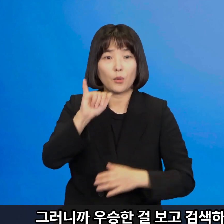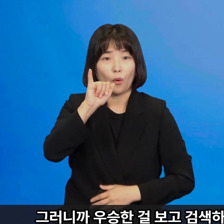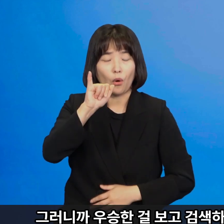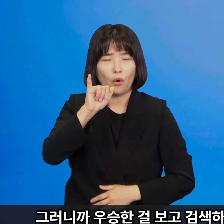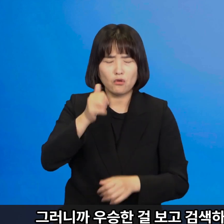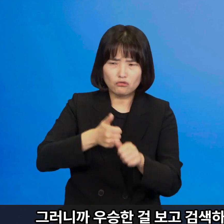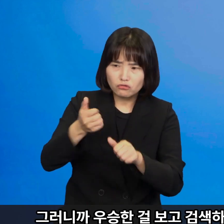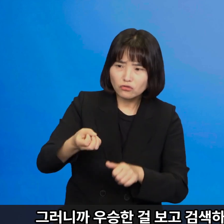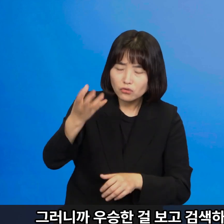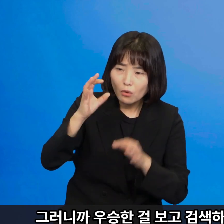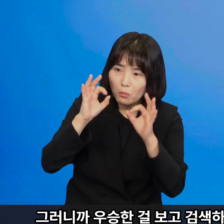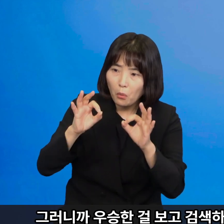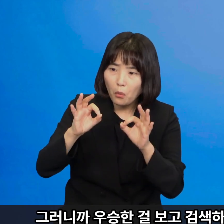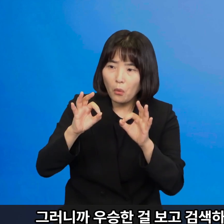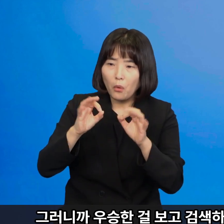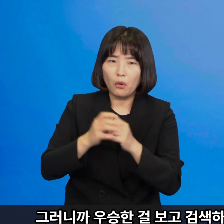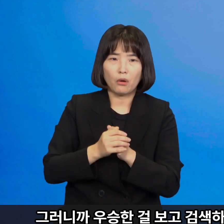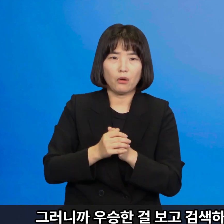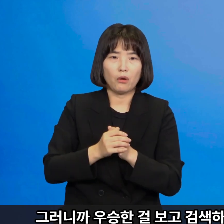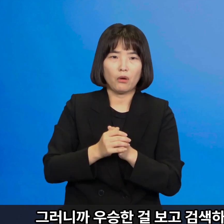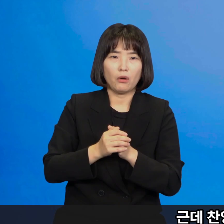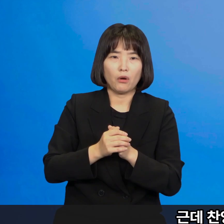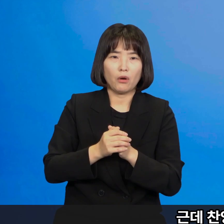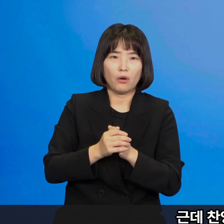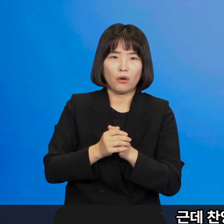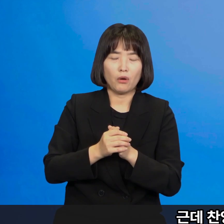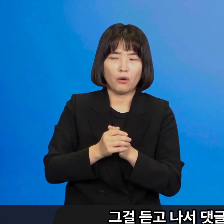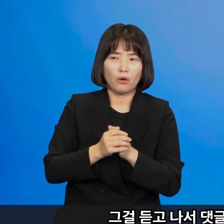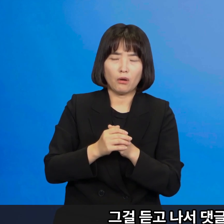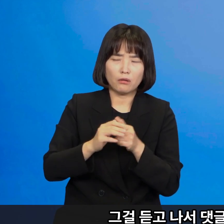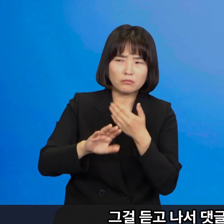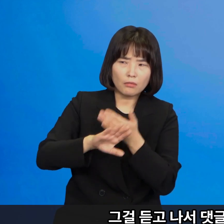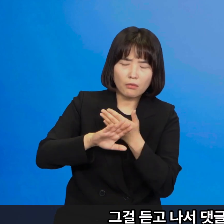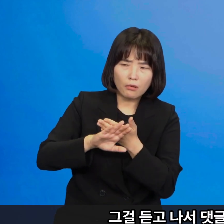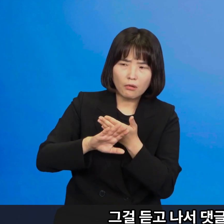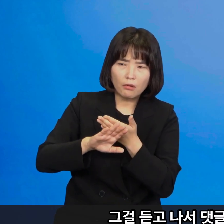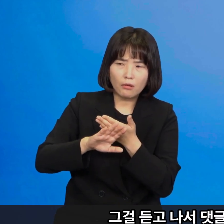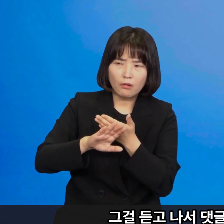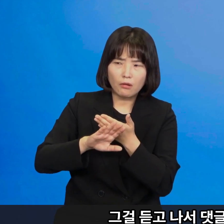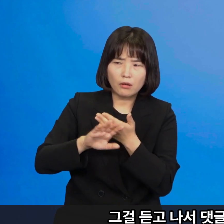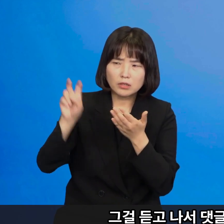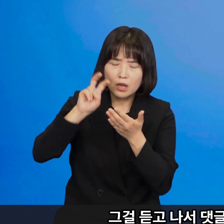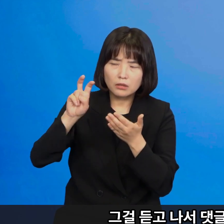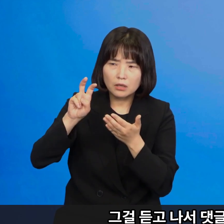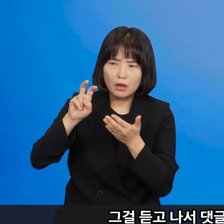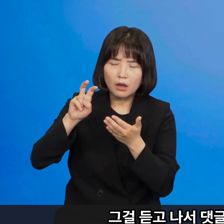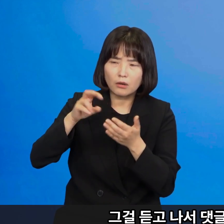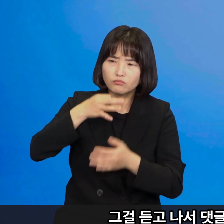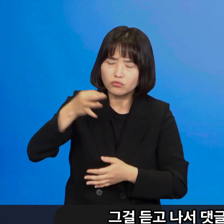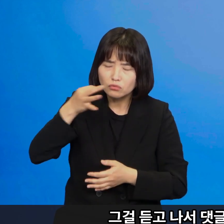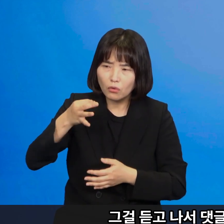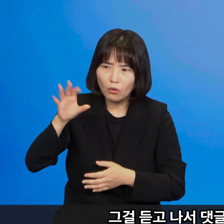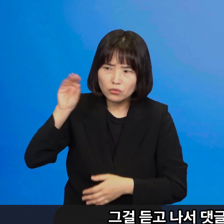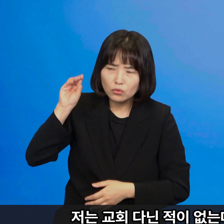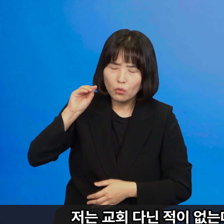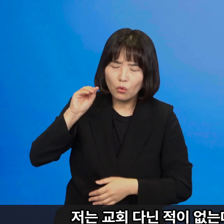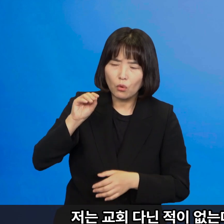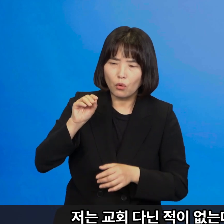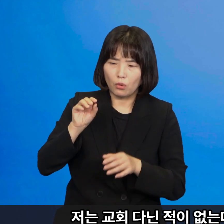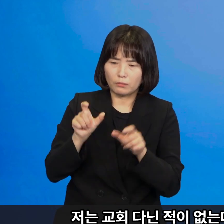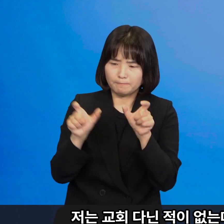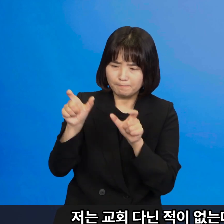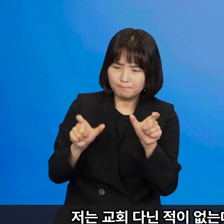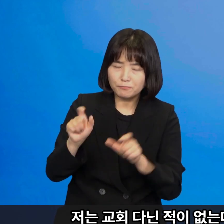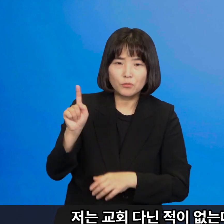걸 보고 검색하다 보니까 다른 노래를 불렀거든요. 근데 찬양이었어요. 그걸 듣고 나서 댓글을 이렇게 달았습니다.